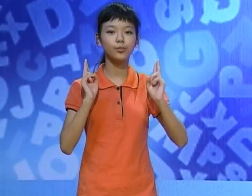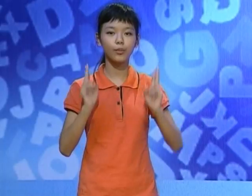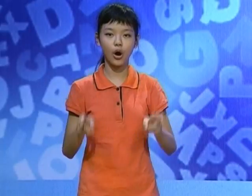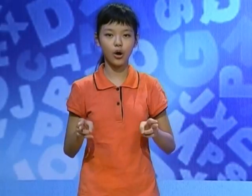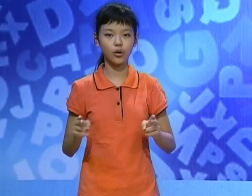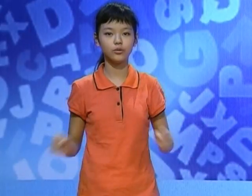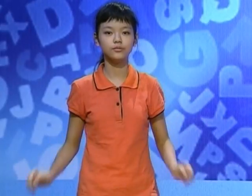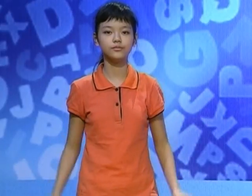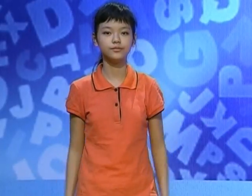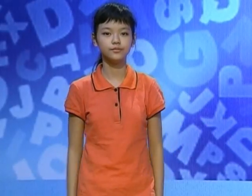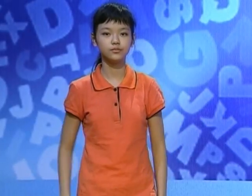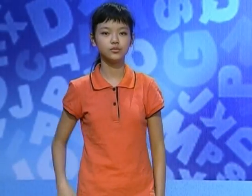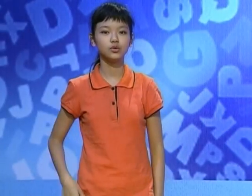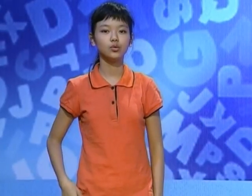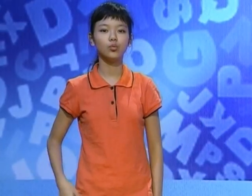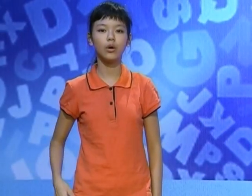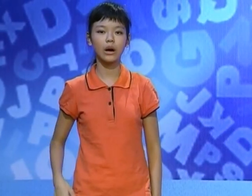Đây là ký hiệu quần bò đấy.